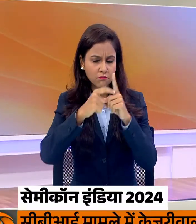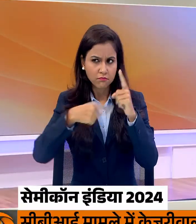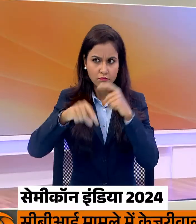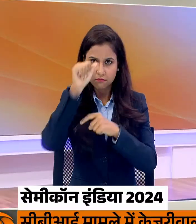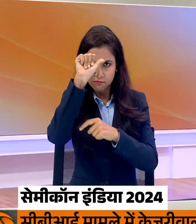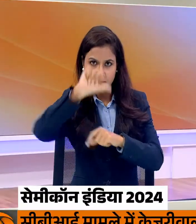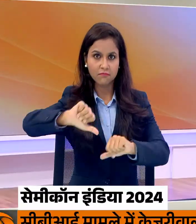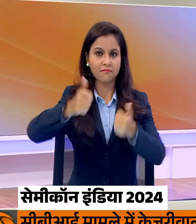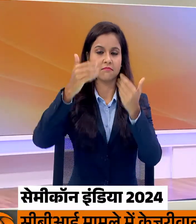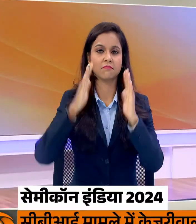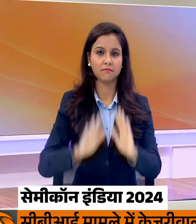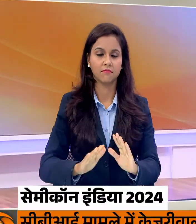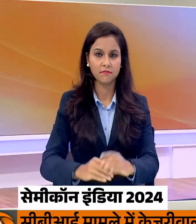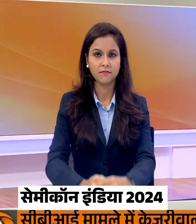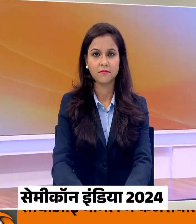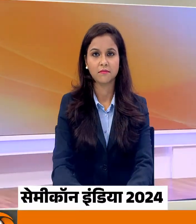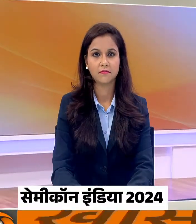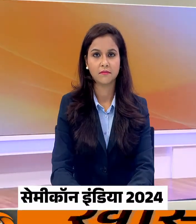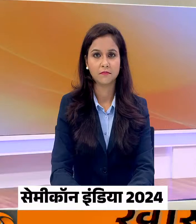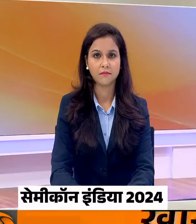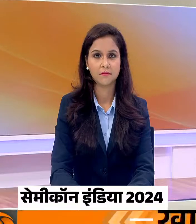चिप।